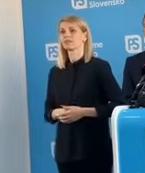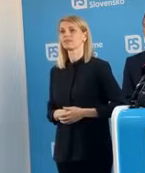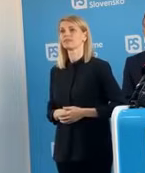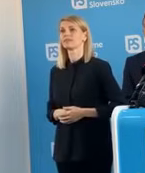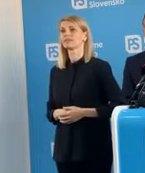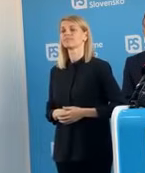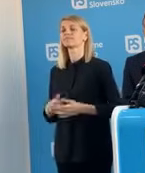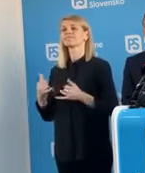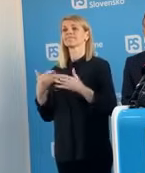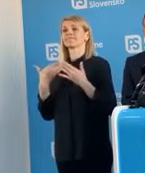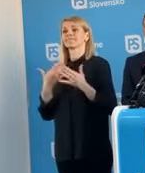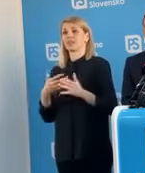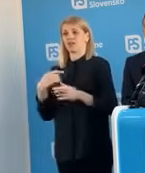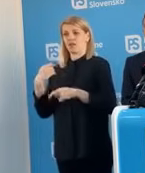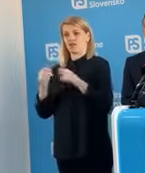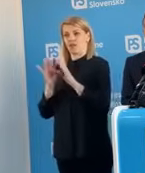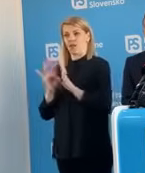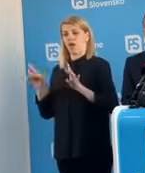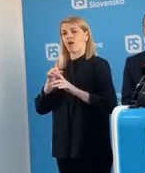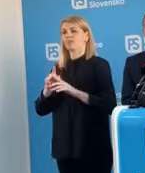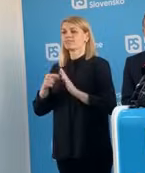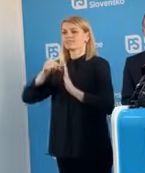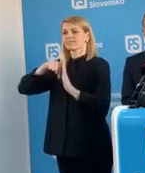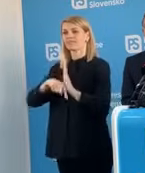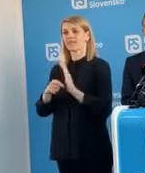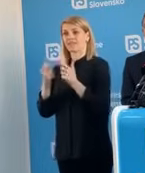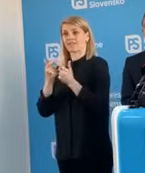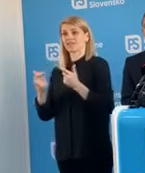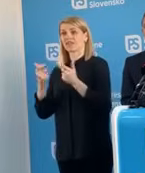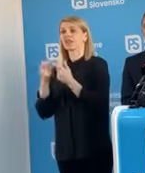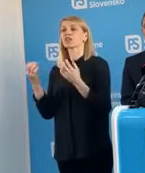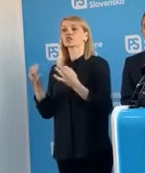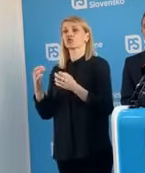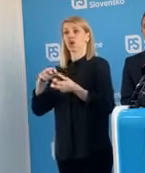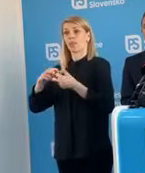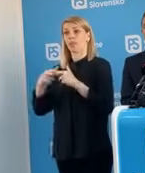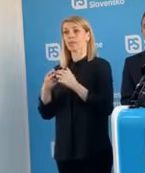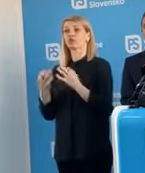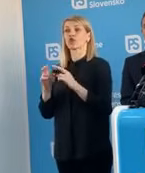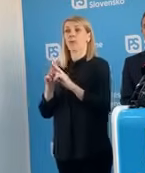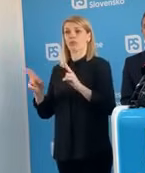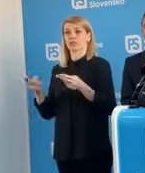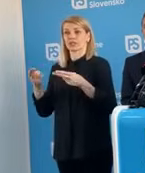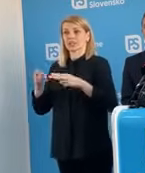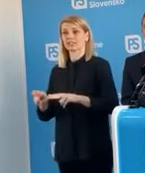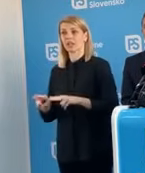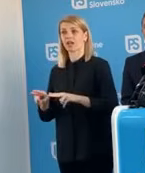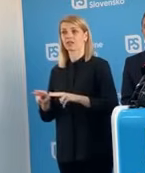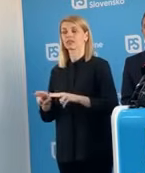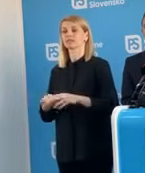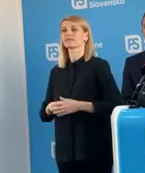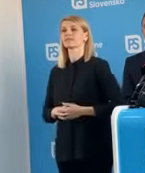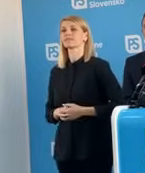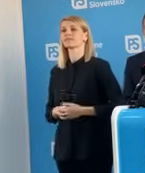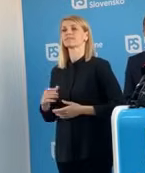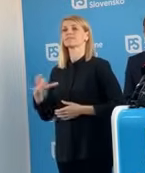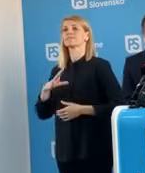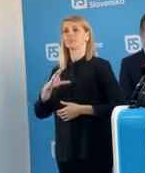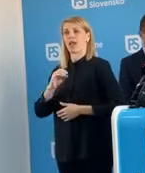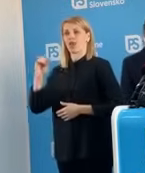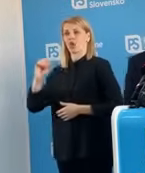Dám teraz slovo svojim kolegom, ktorí bližšie vysvetlia, o čom tá problematika je a čo reálne hrozí, ako prvý pán Ludo